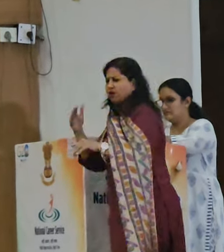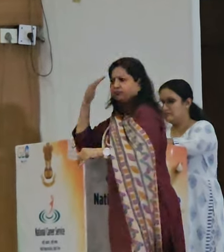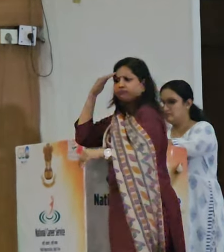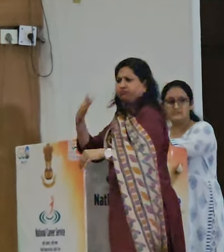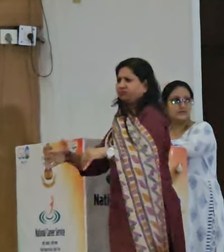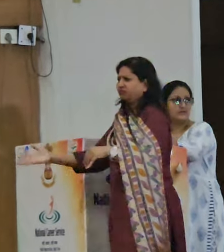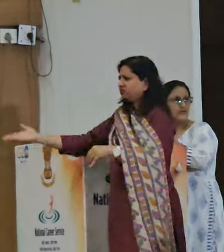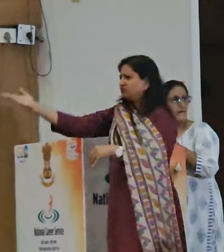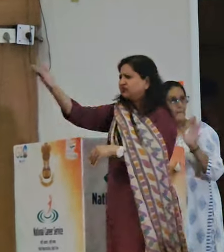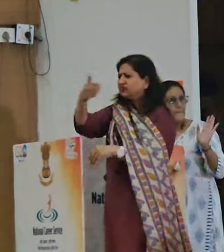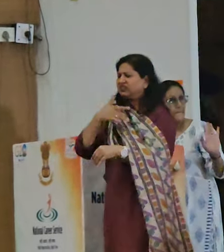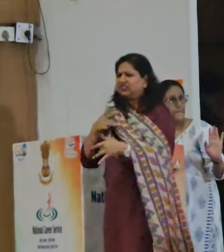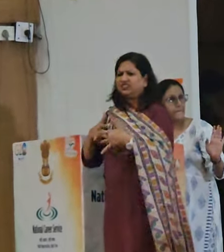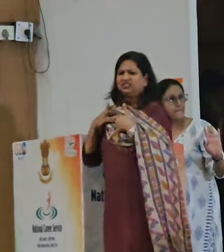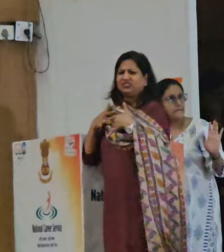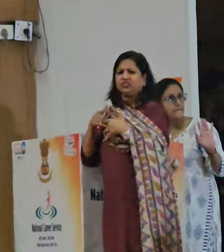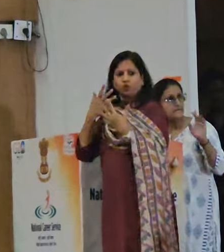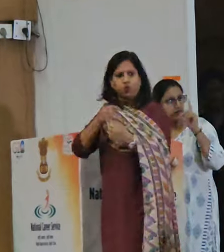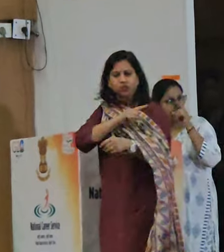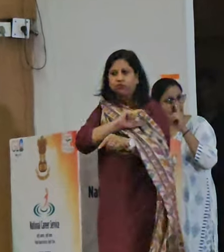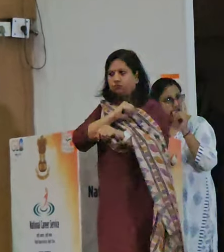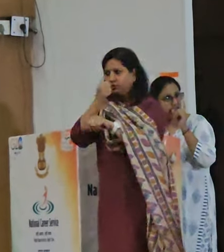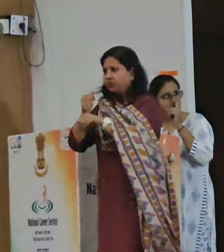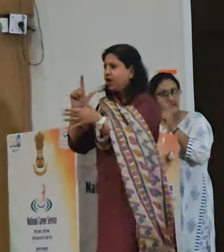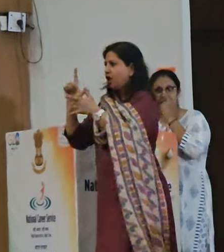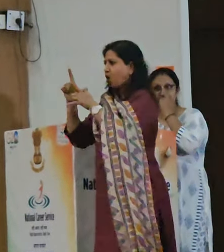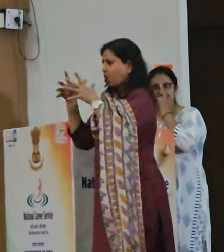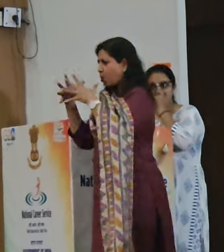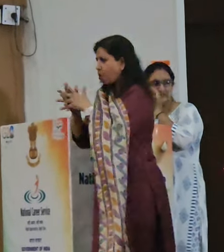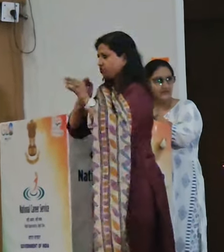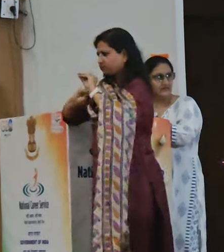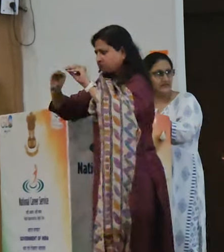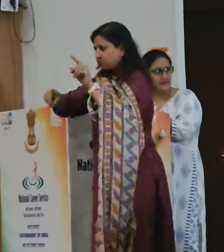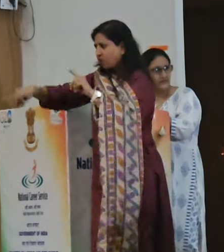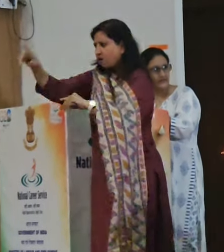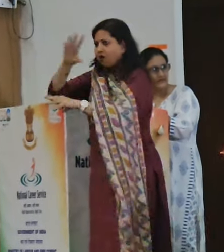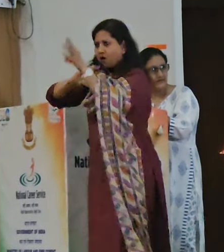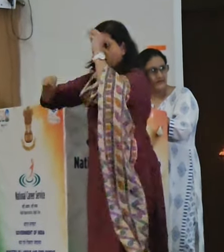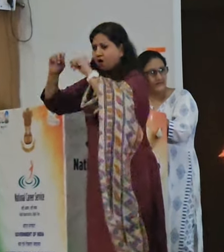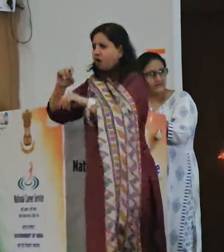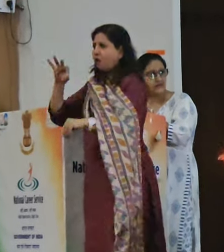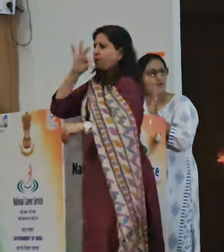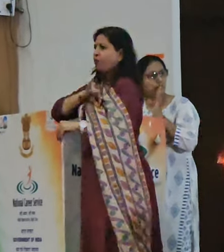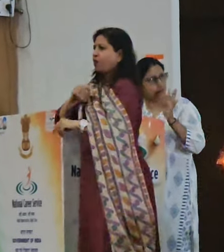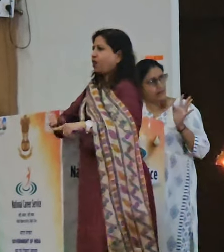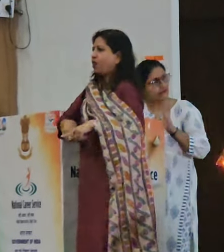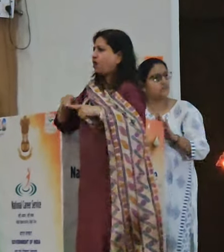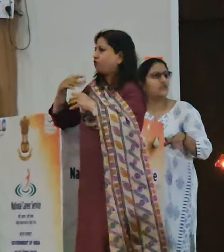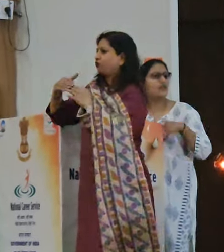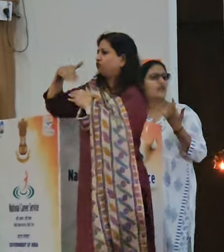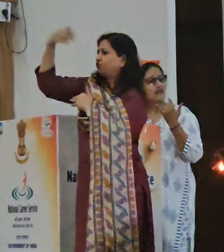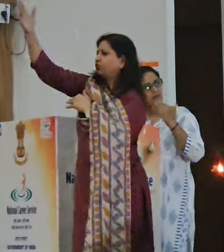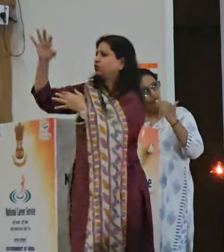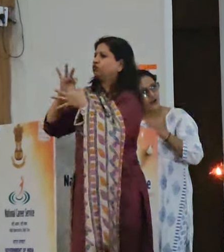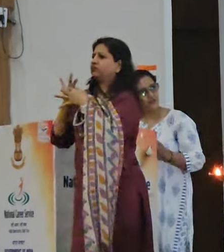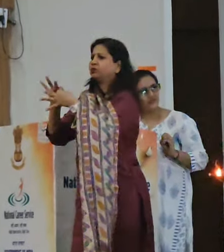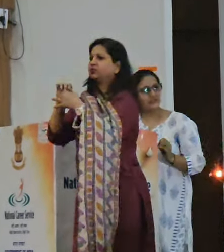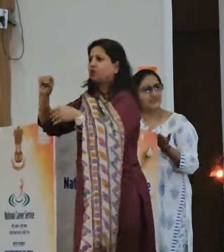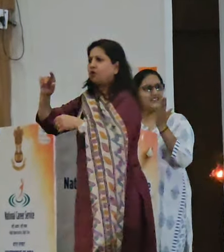violence या property या laws से related जितने भी चीजें हैं आज हम ये सारी चीजें सीखेंगे और सिखाएंगे, और आपकी आगे